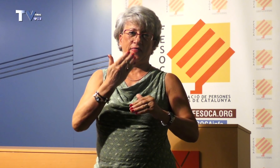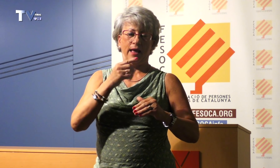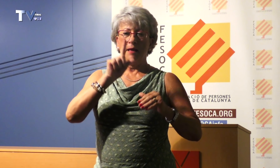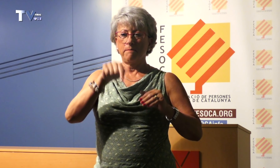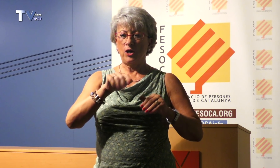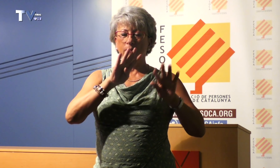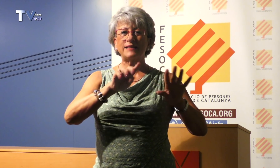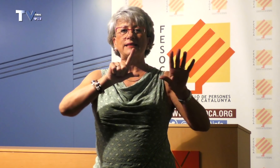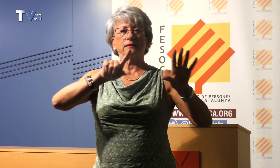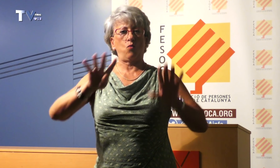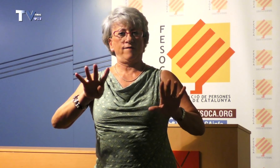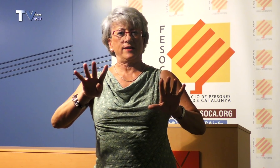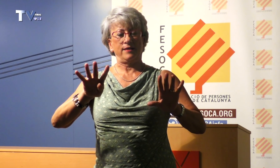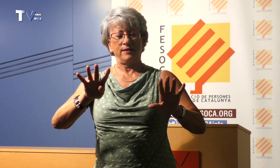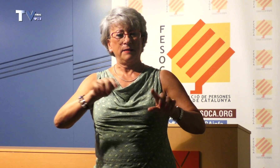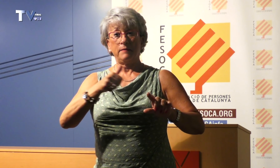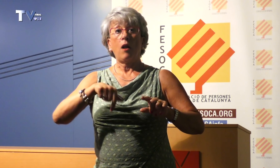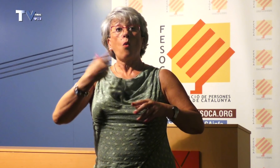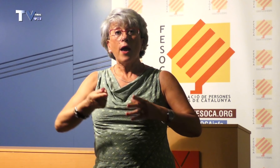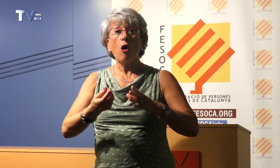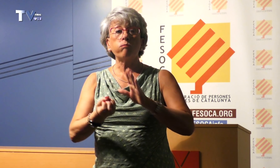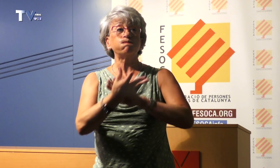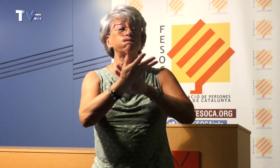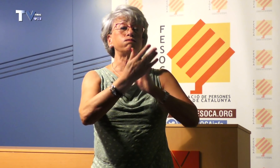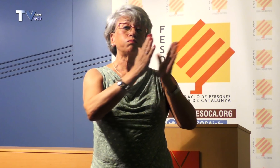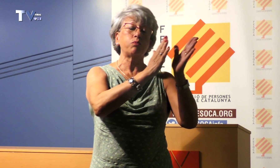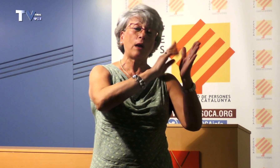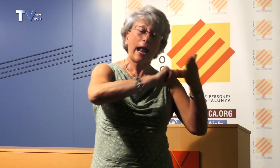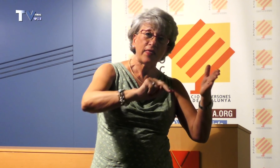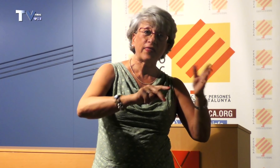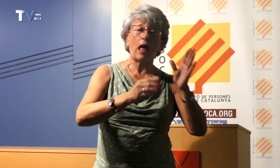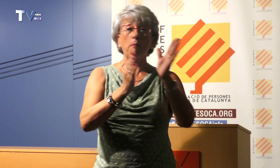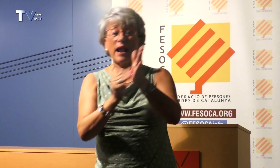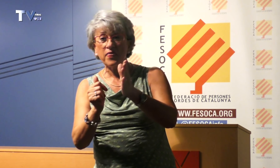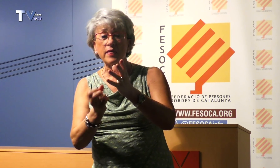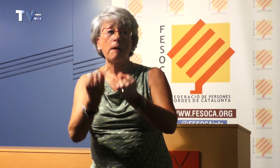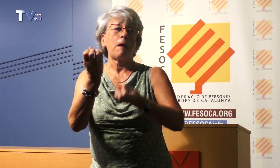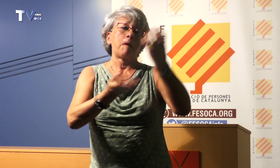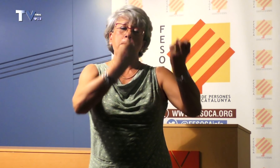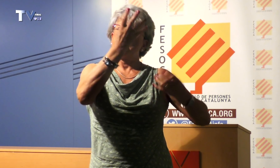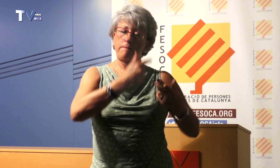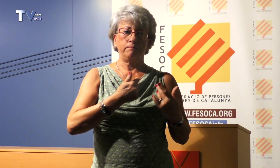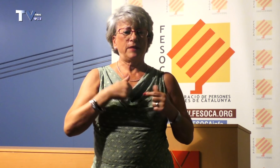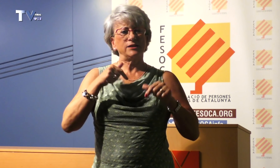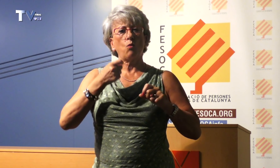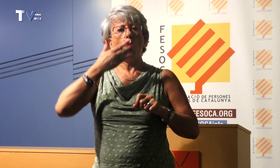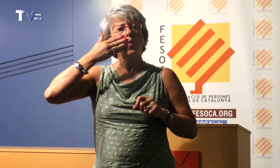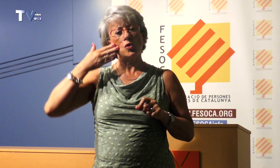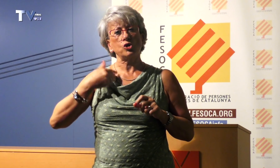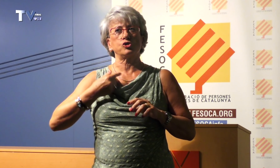Constitució espanyola quan començava, el 1979, i ja després va ser quan es va crear Galícia, Madrid i la resta.